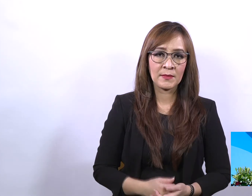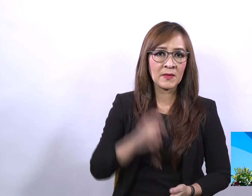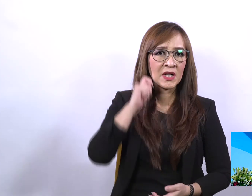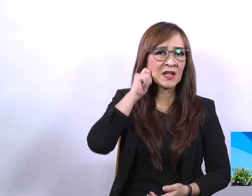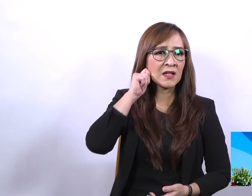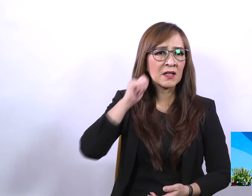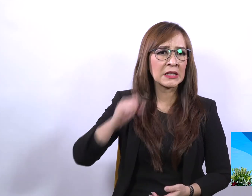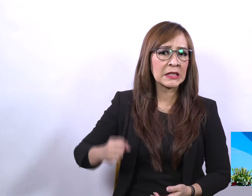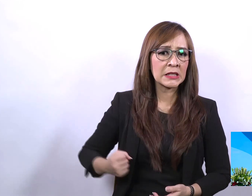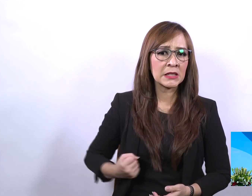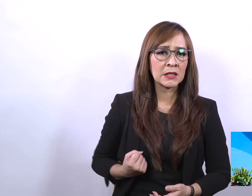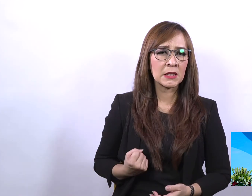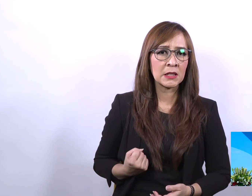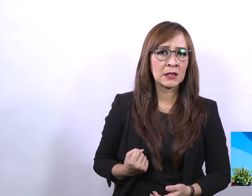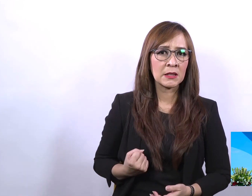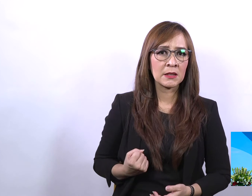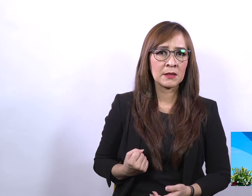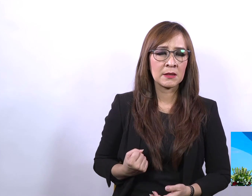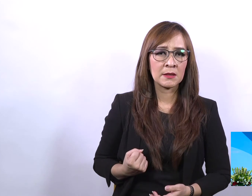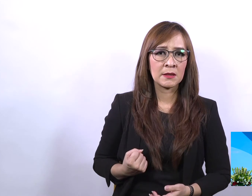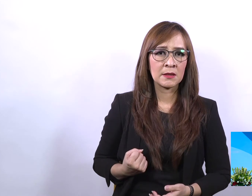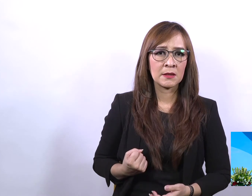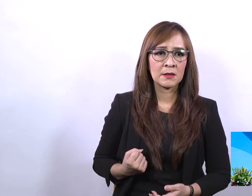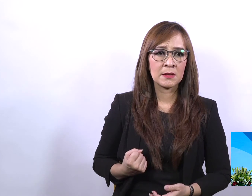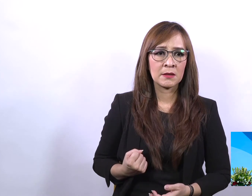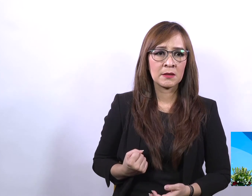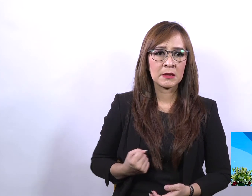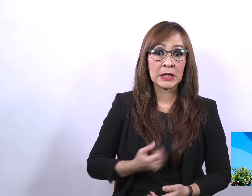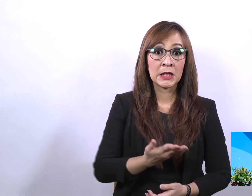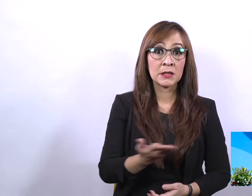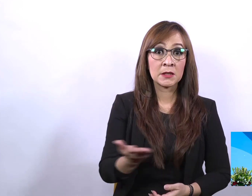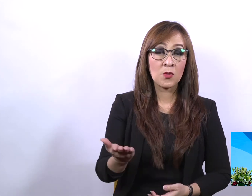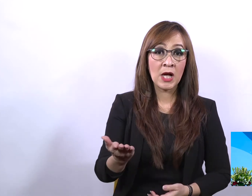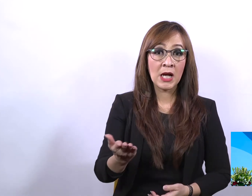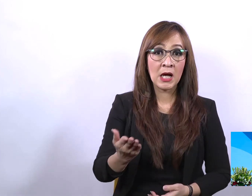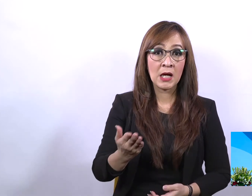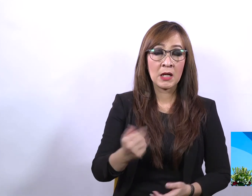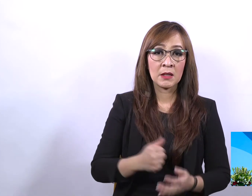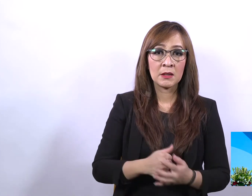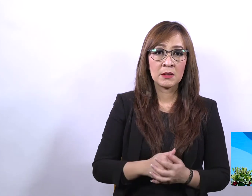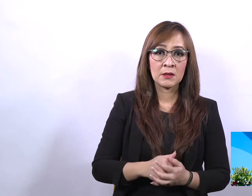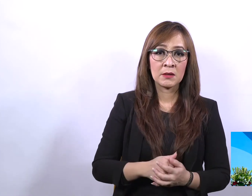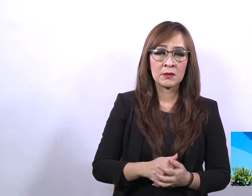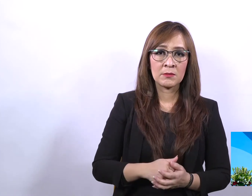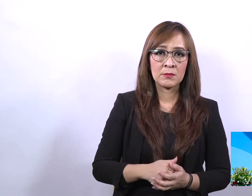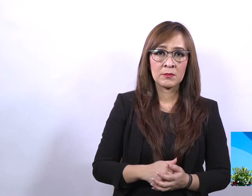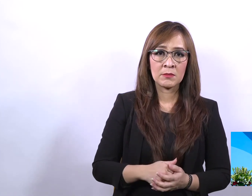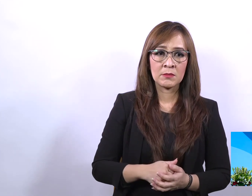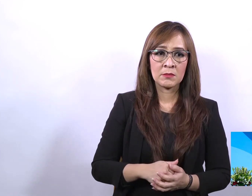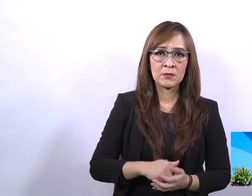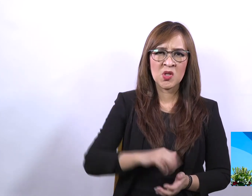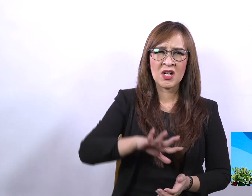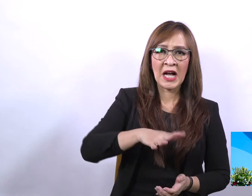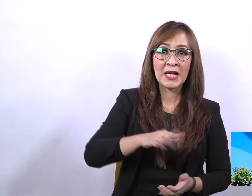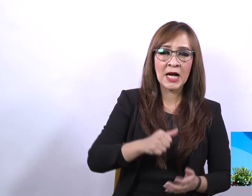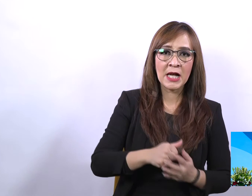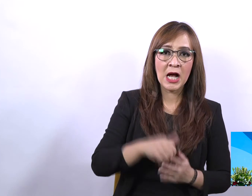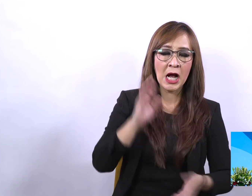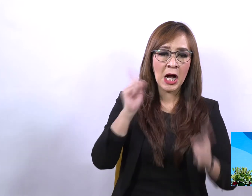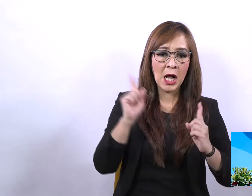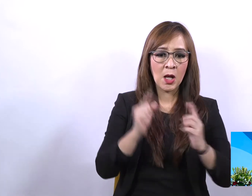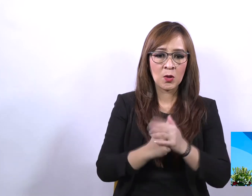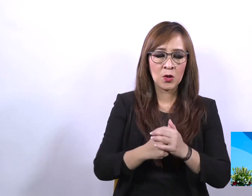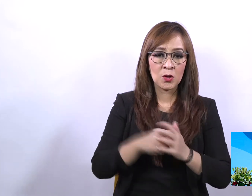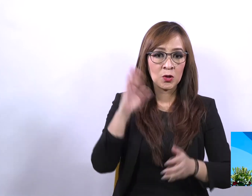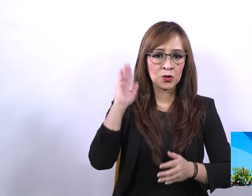Hai istri saudara saja Hai ragam kawat setelah mengenal kita lebih dalam pistol bener kawin